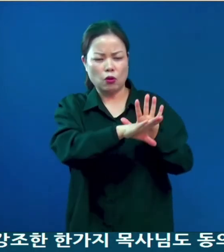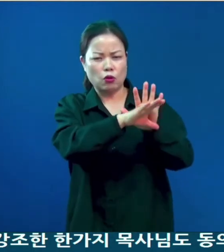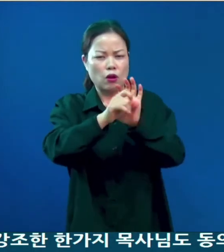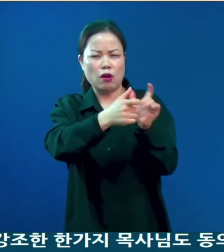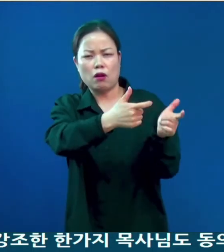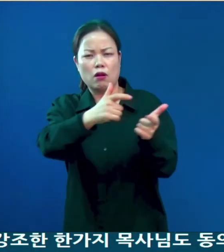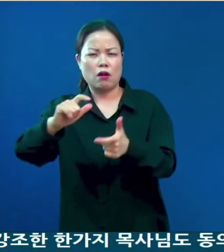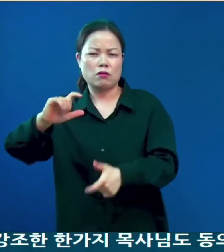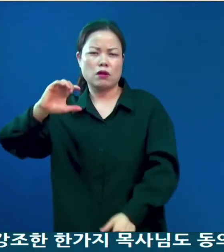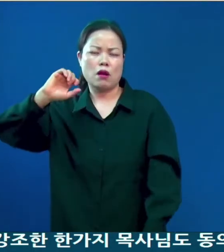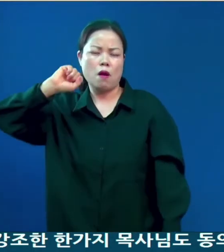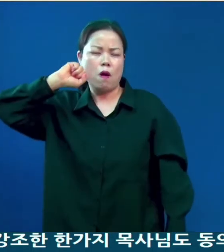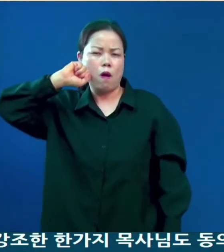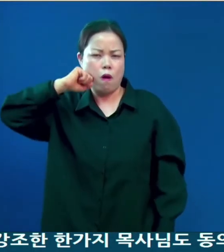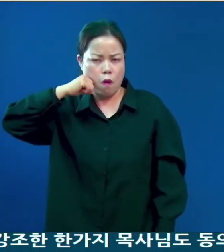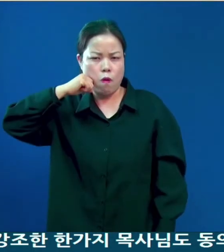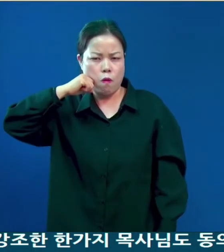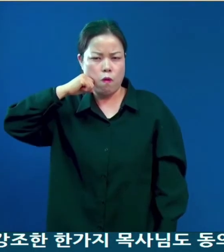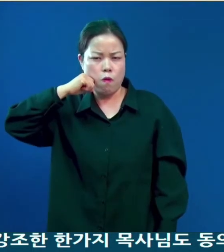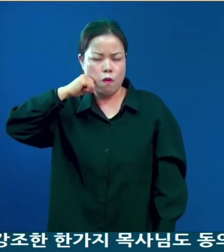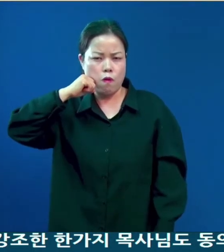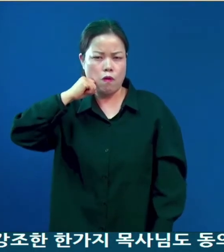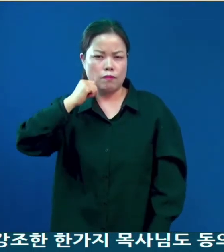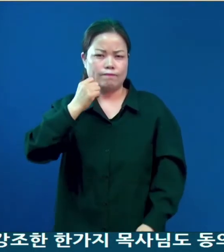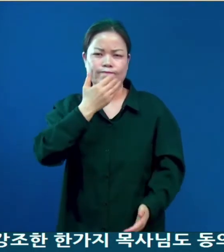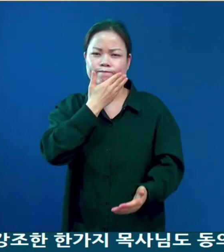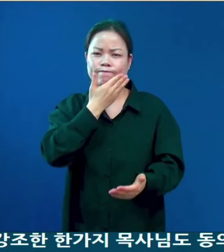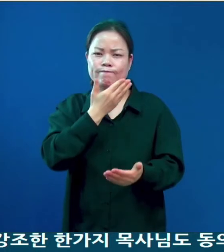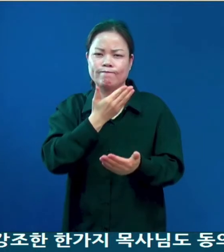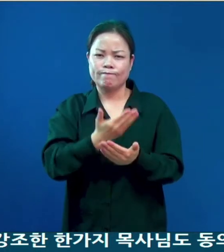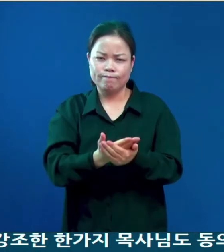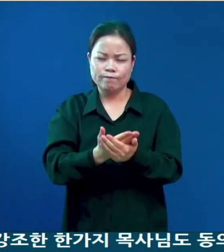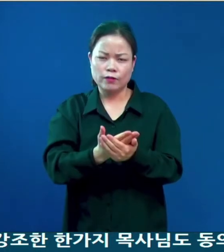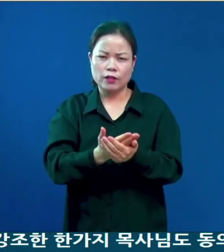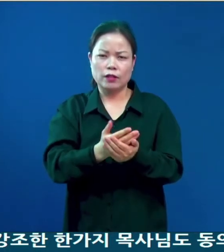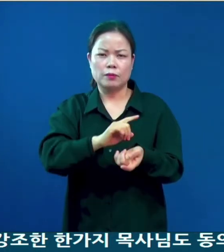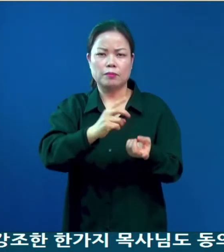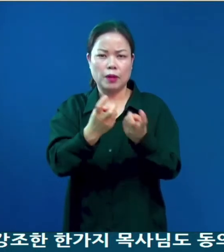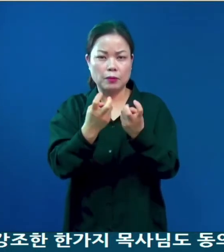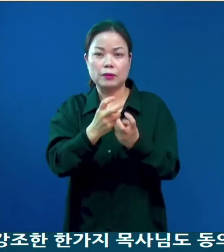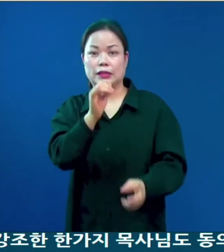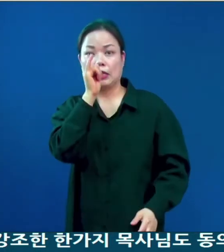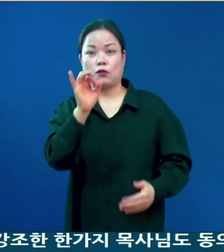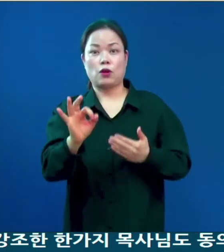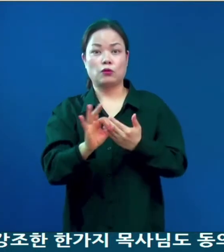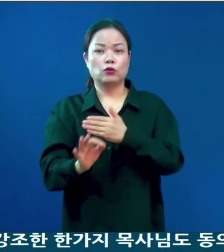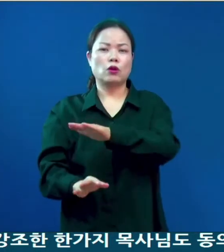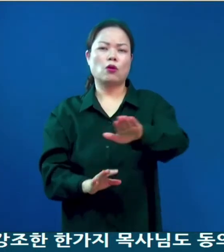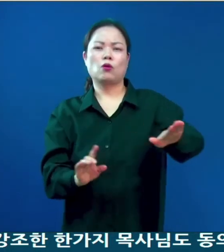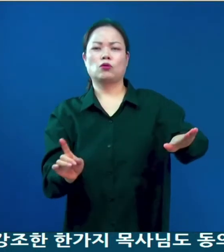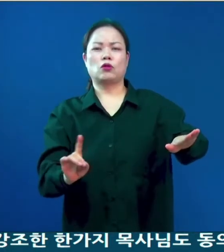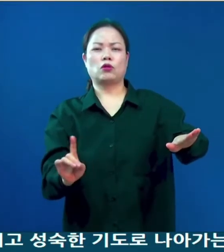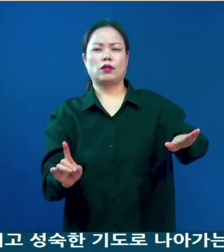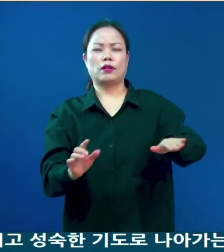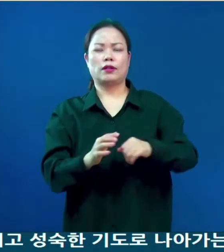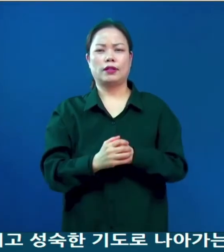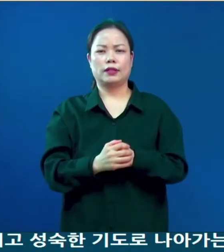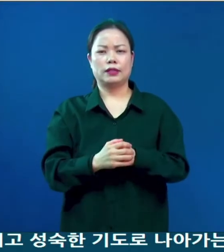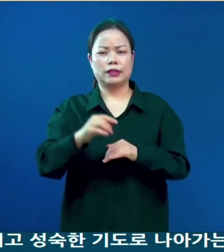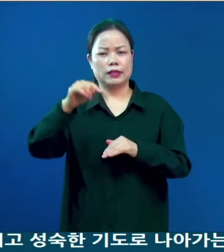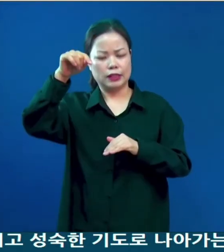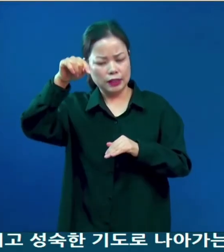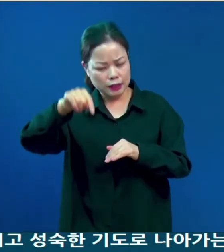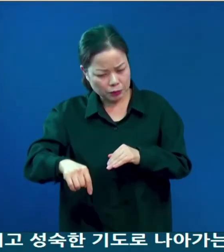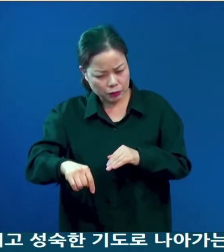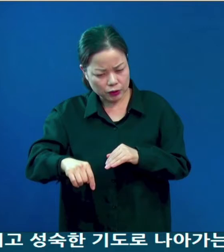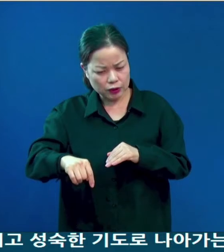여러 가지 위기에 대한 아주 핵심적인 대안이라고 한다면 우리는 어떻게 기도의 더 깊은 자리로